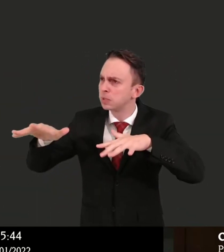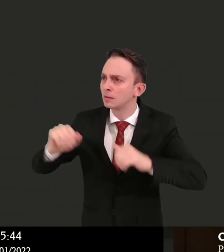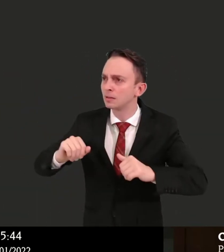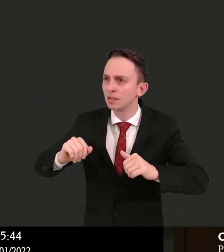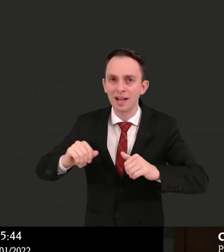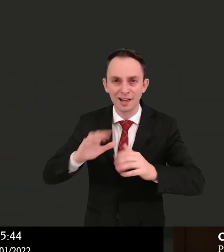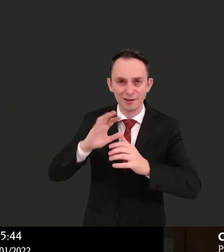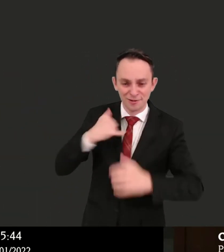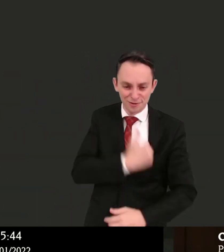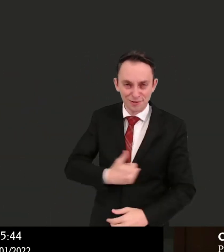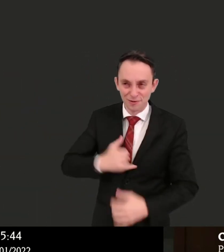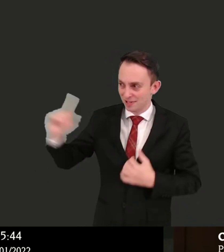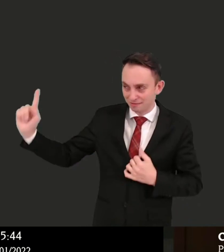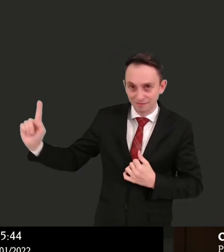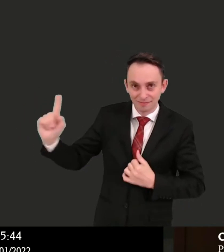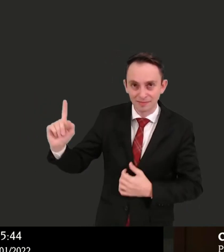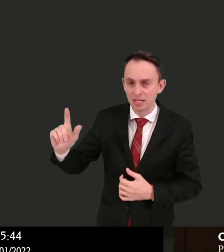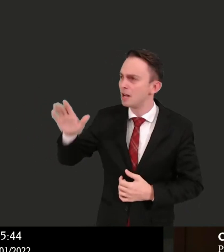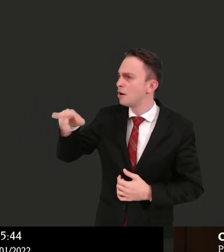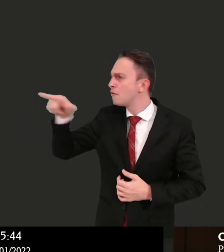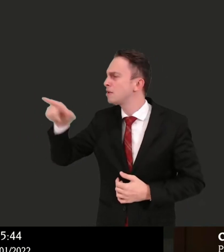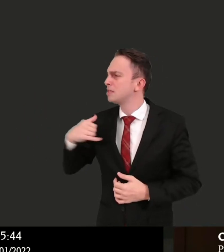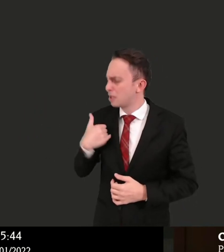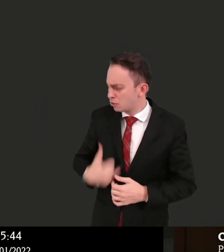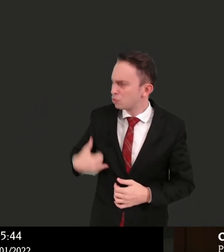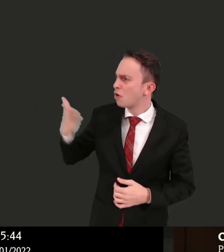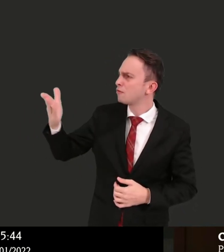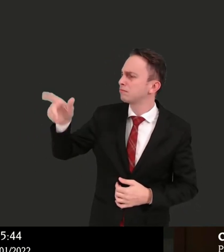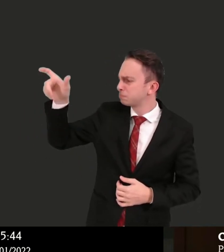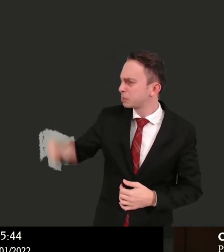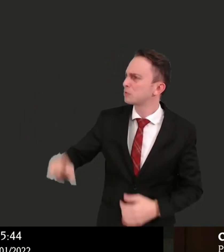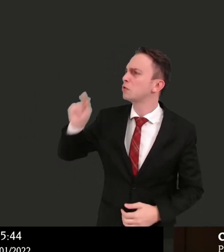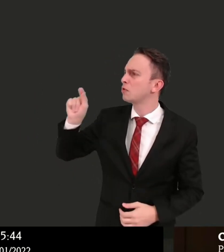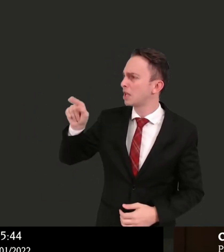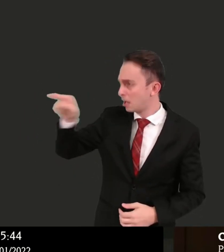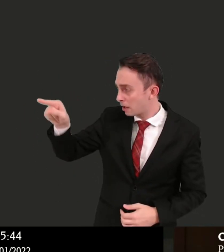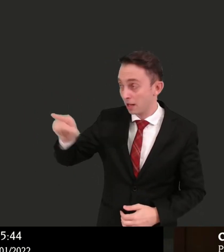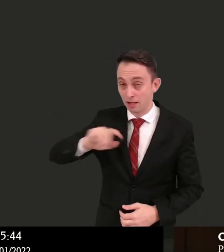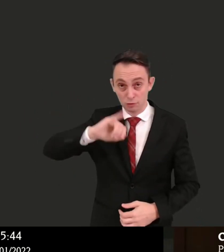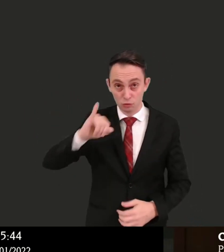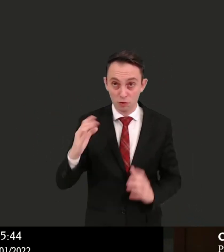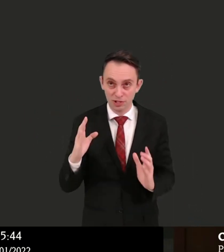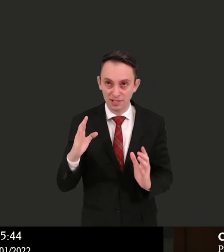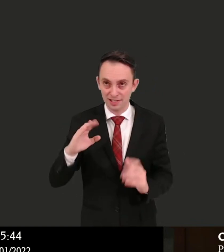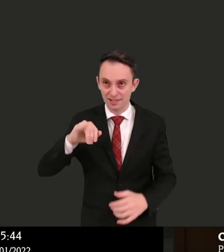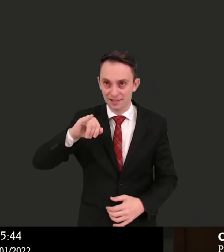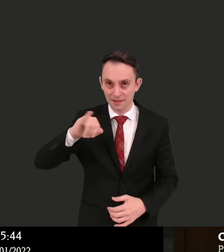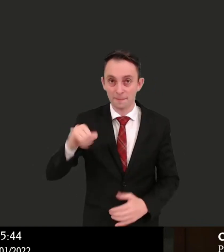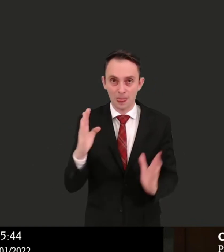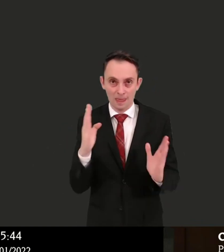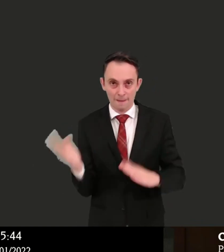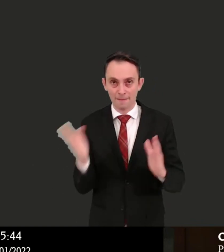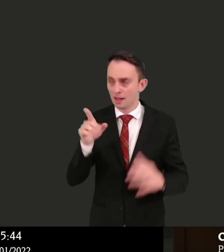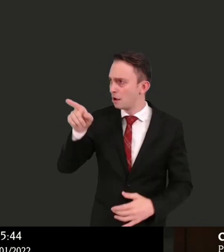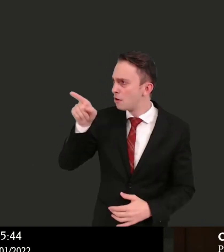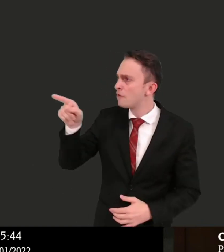Perguntaram para João também. Quem você é? Você é o Cristo? Eu não sou Cristo. Você é Elias?